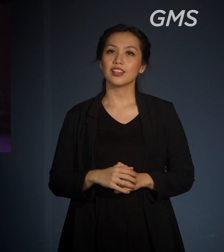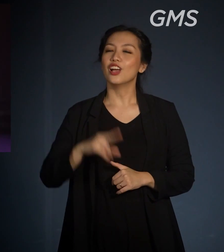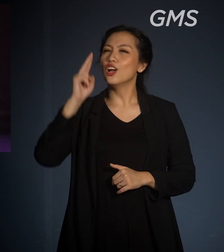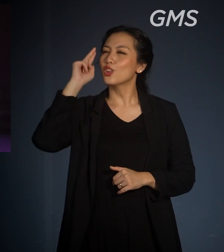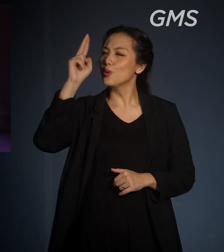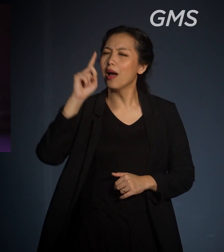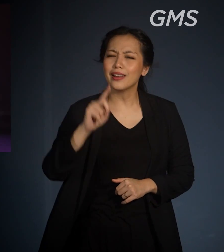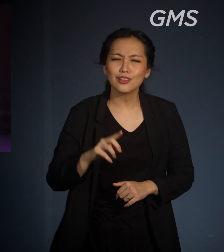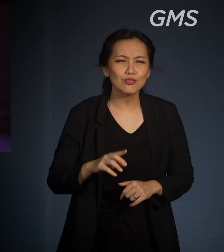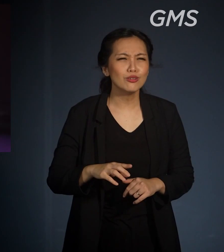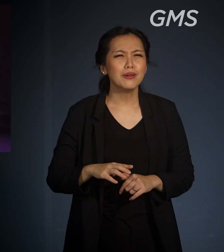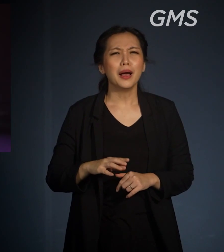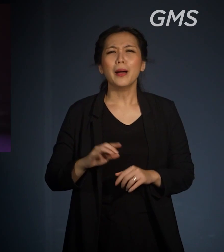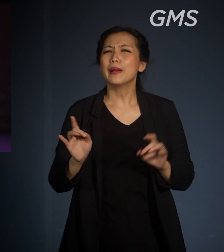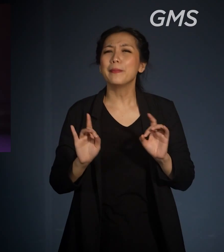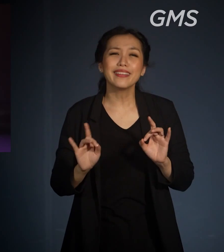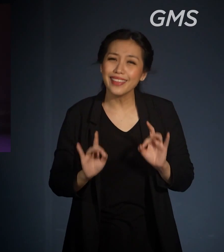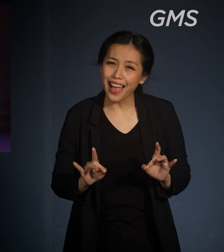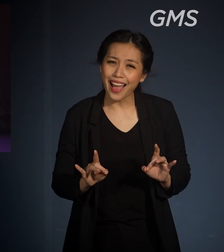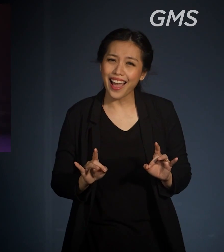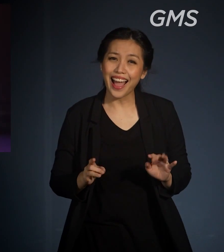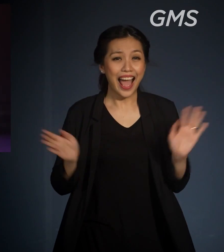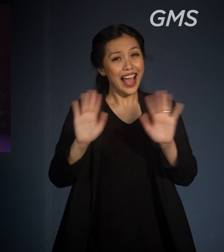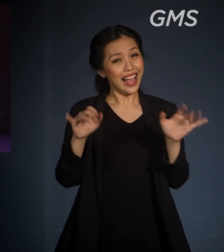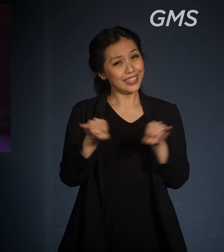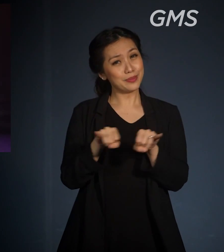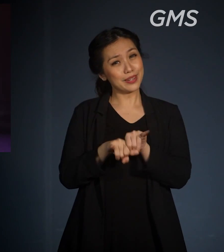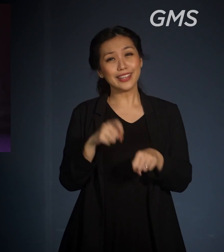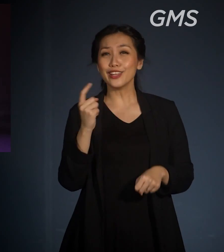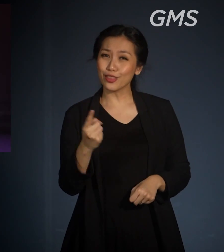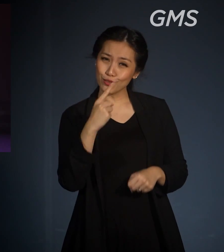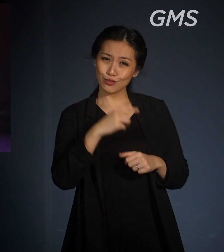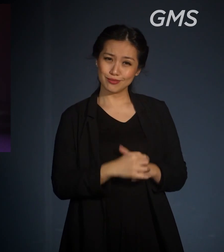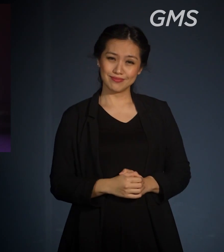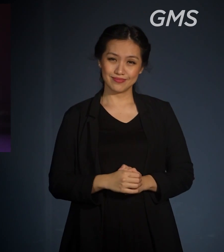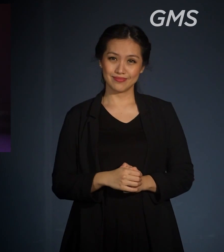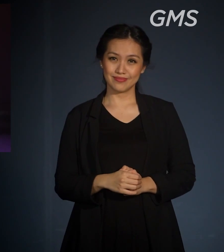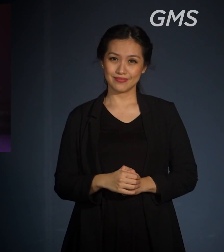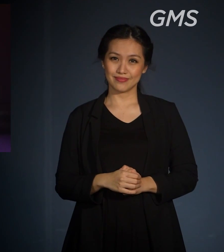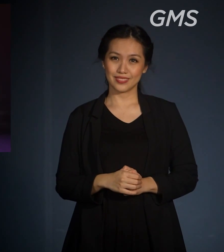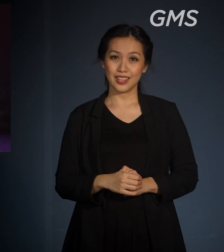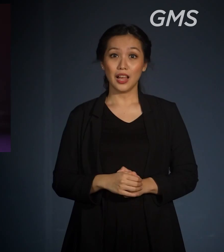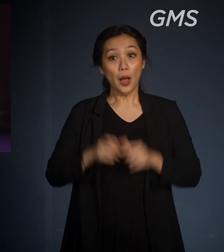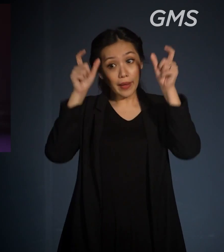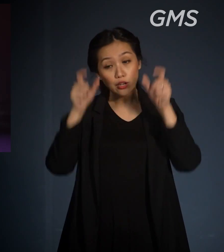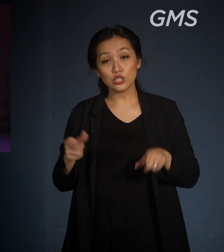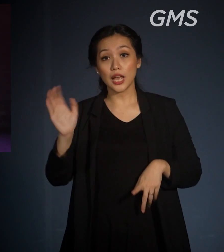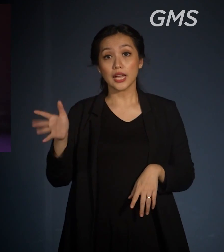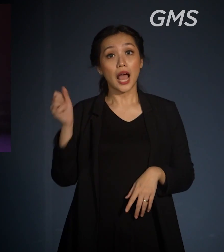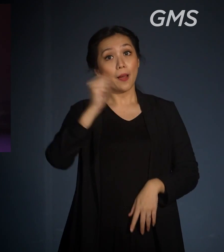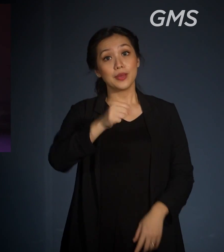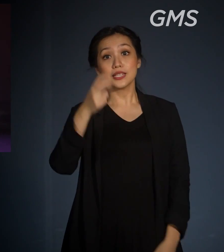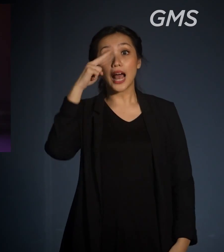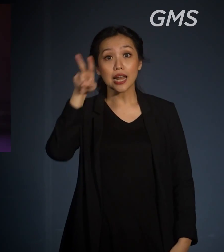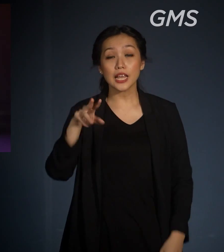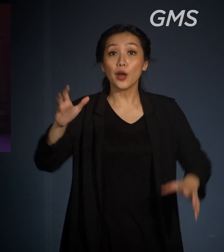ini. Tuhan beda dengan manusia. Manusia bisa meremehkan, melewatkan, bahkan tidak bisa melihat potensi dalam kehidupan Anda. Tapi tidak